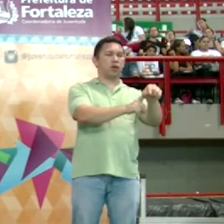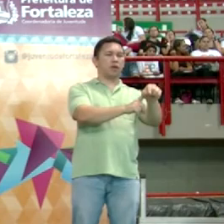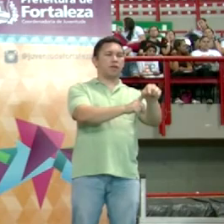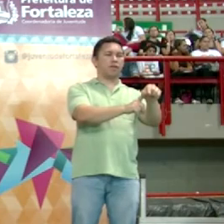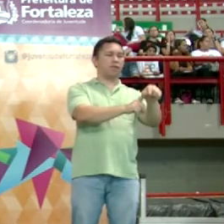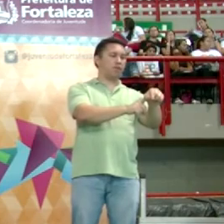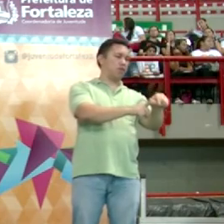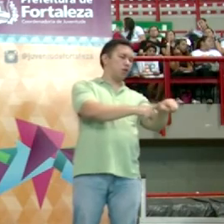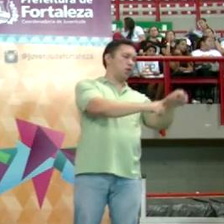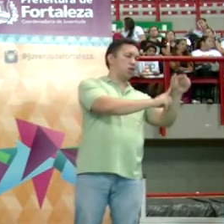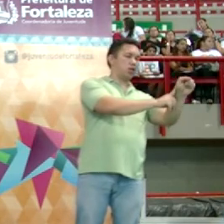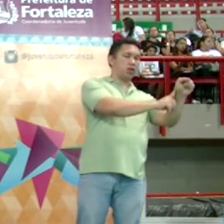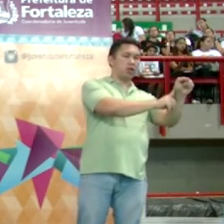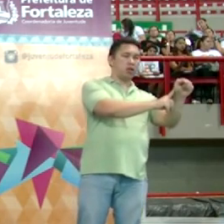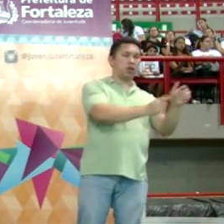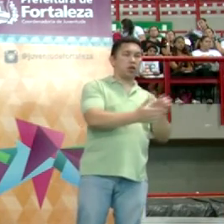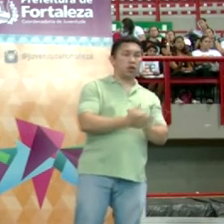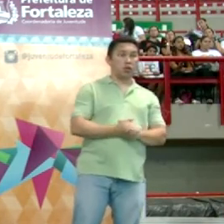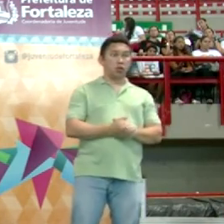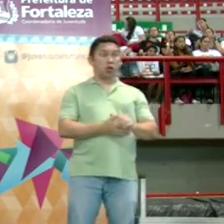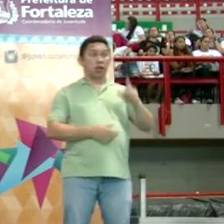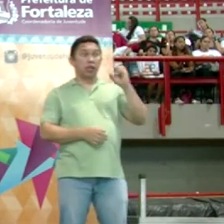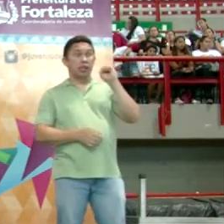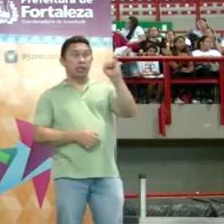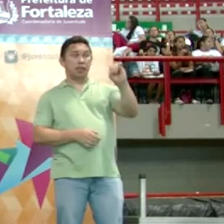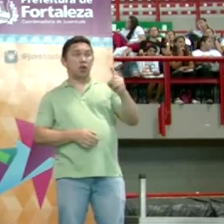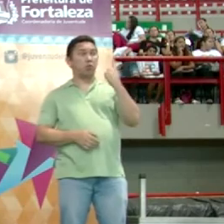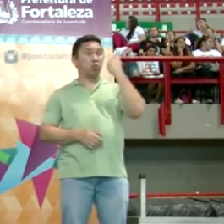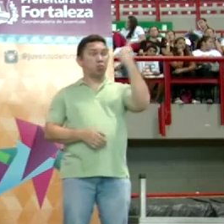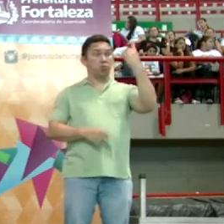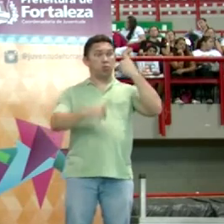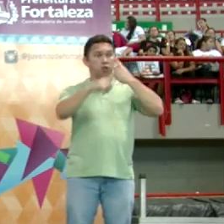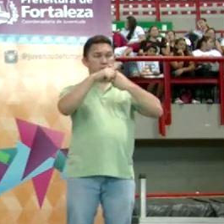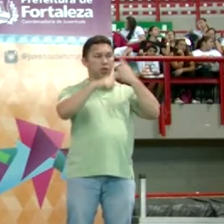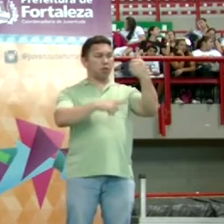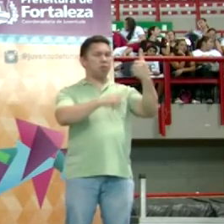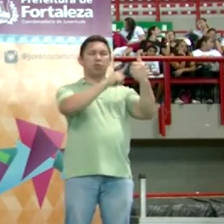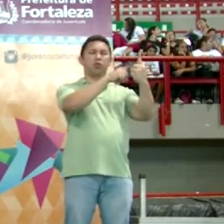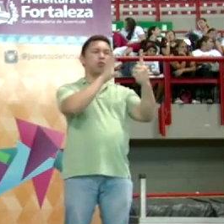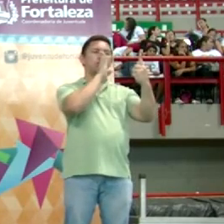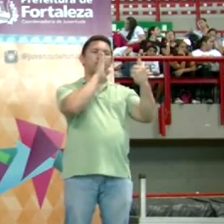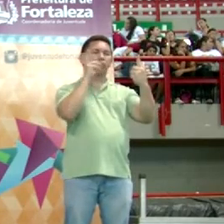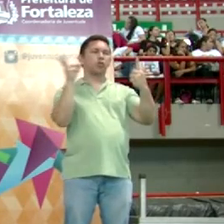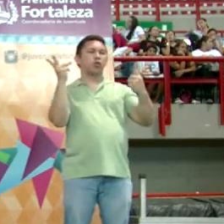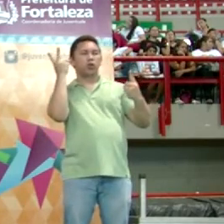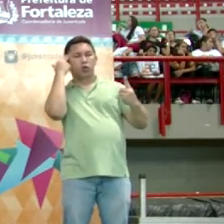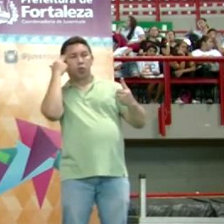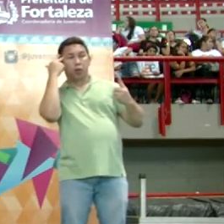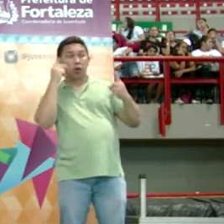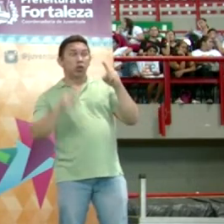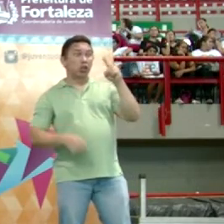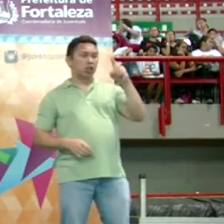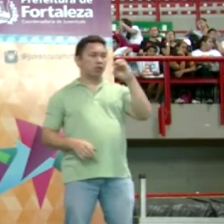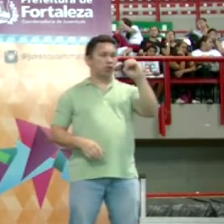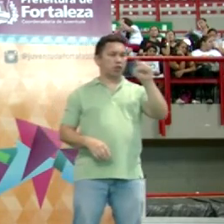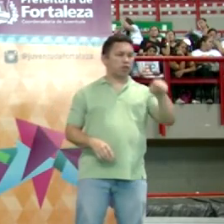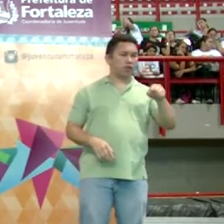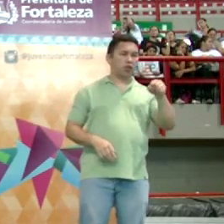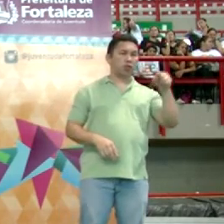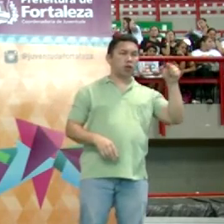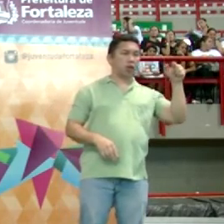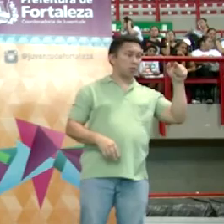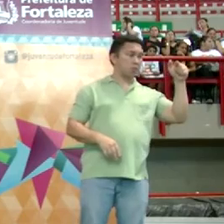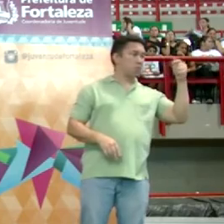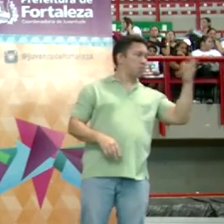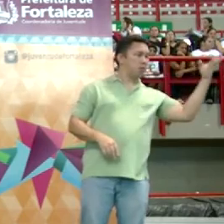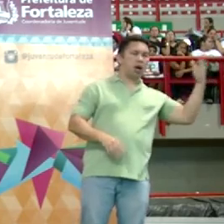diminui. Mas se eu multiplicar por mais de 1, aumenta. Se eu multiplicar por menos de 1, diminui. Então se eu multiplicar